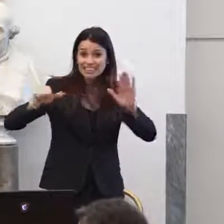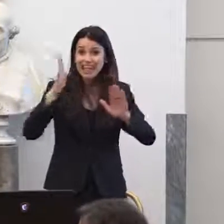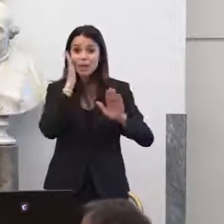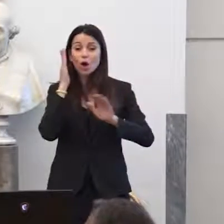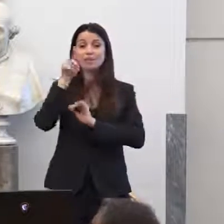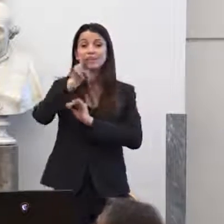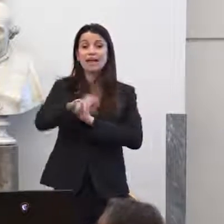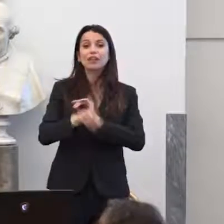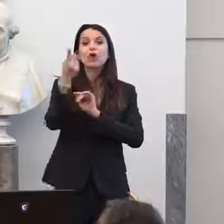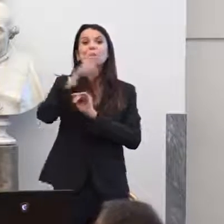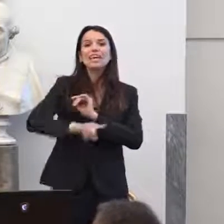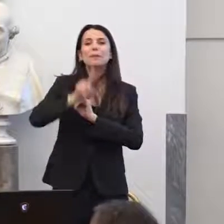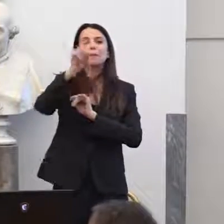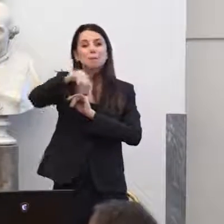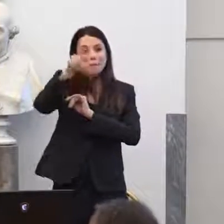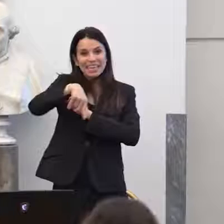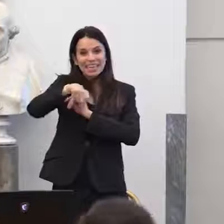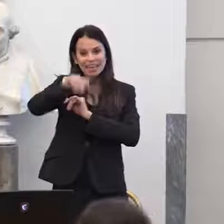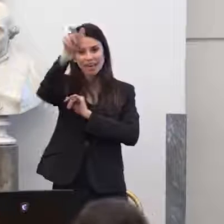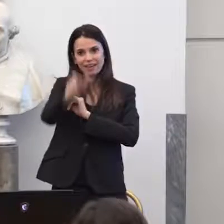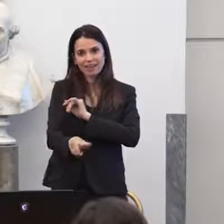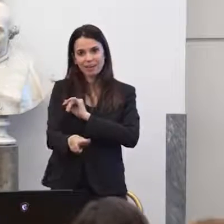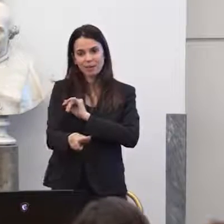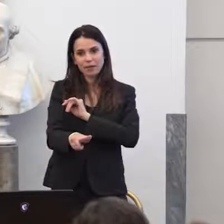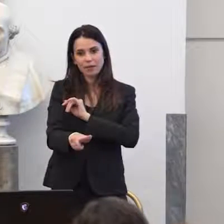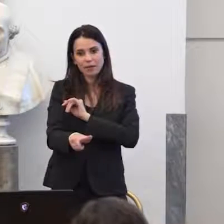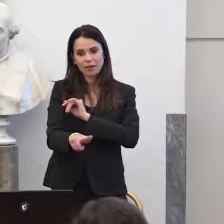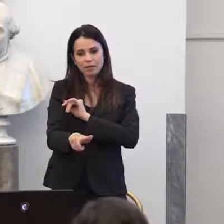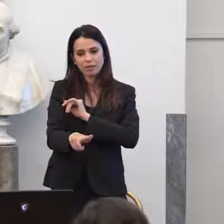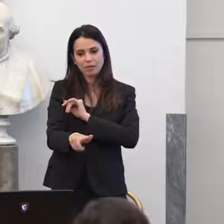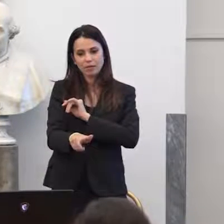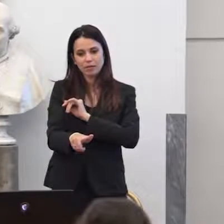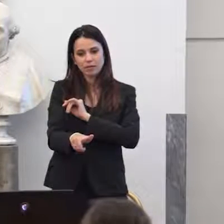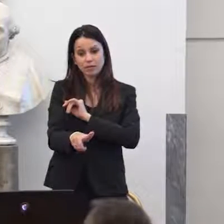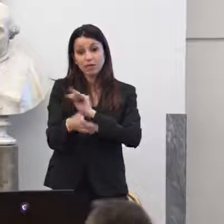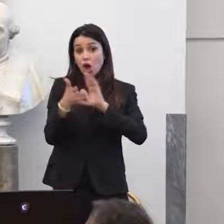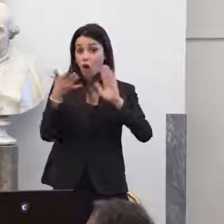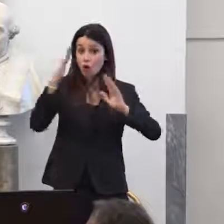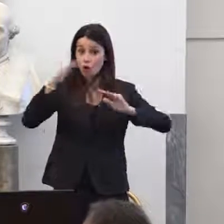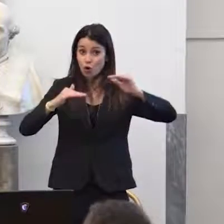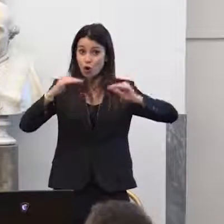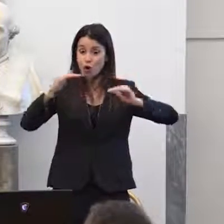1000 italiani over 65. È un dato che rispetto